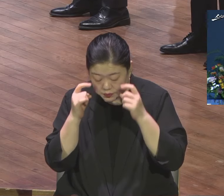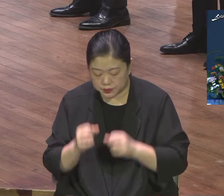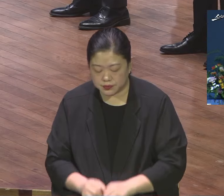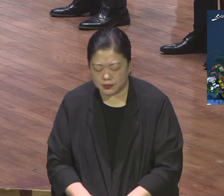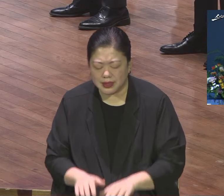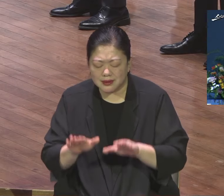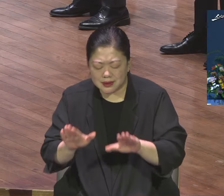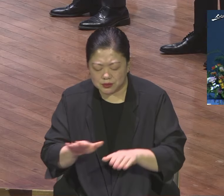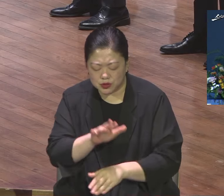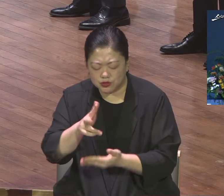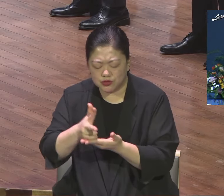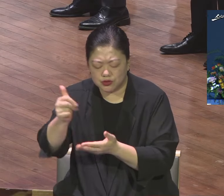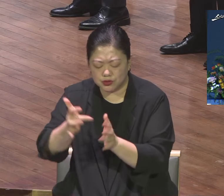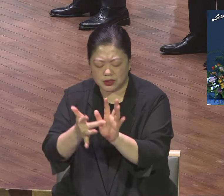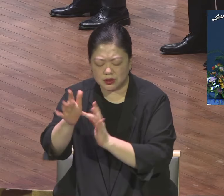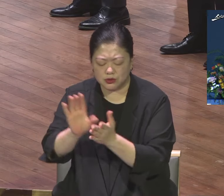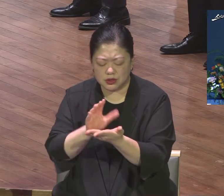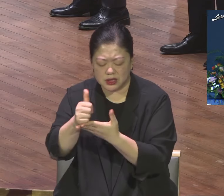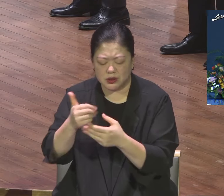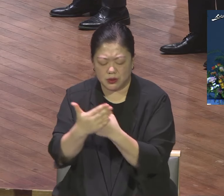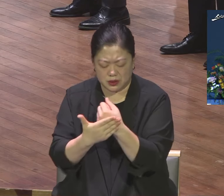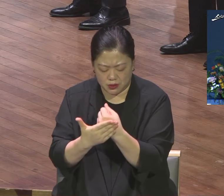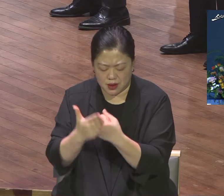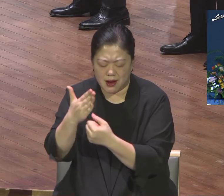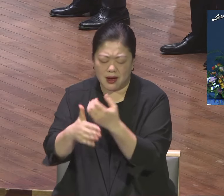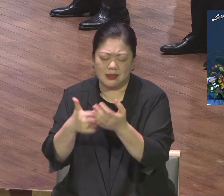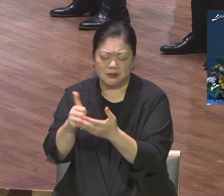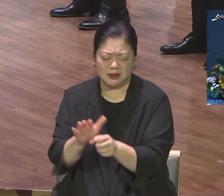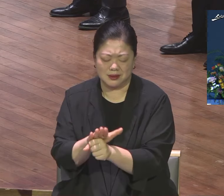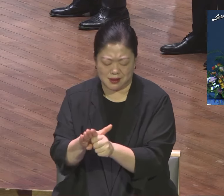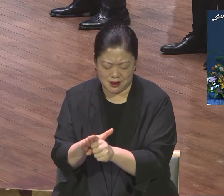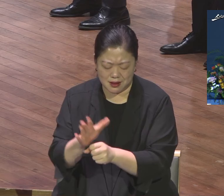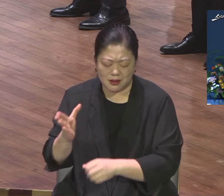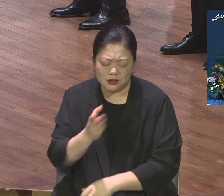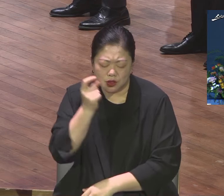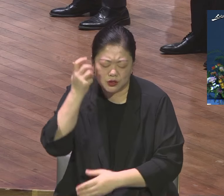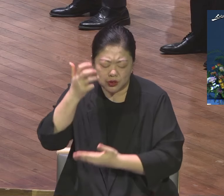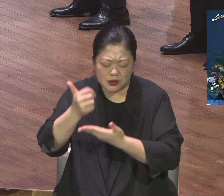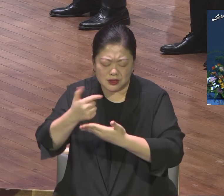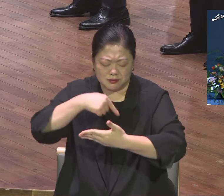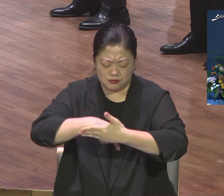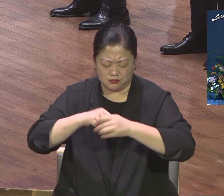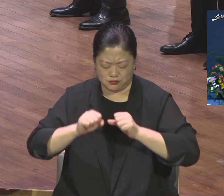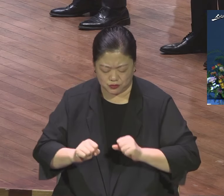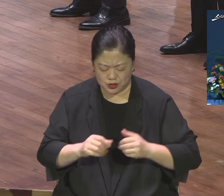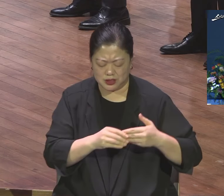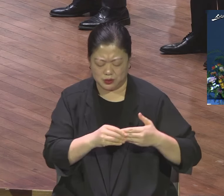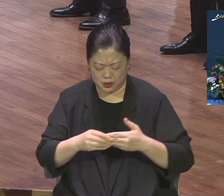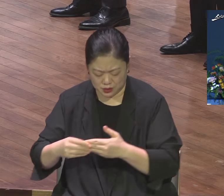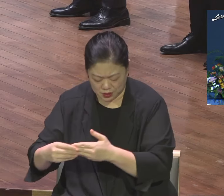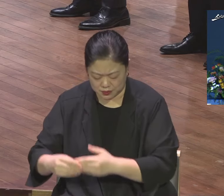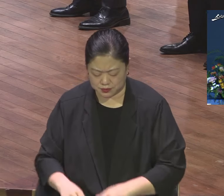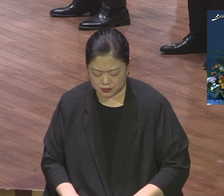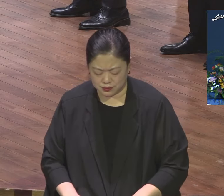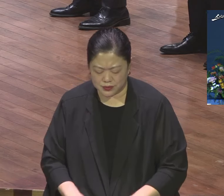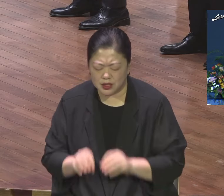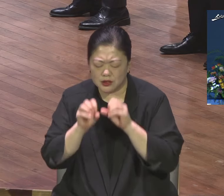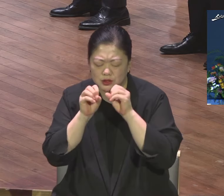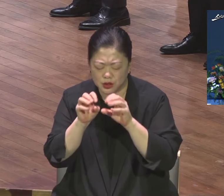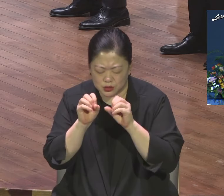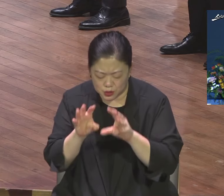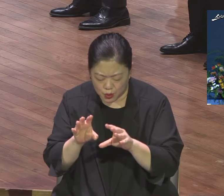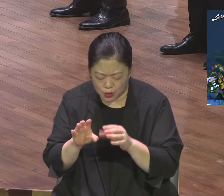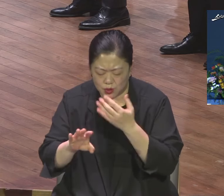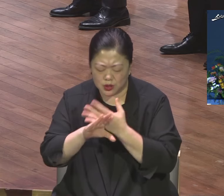지금은 우리 주 예수 그리스도의 은혜와 하나님의 사랑하심과 성령의 내주 인도하심이 전도, 선교, 언약 붙잡고